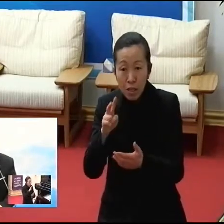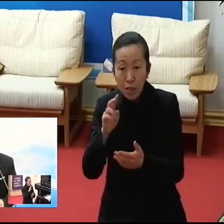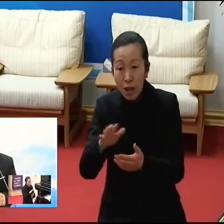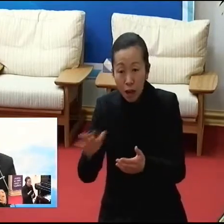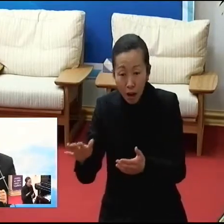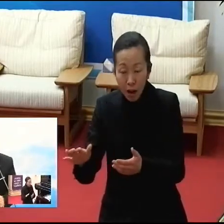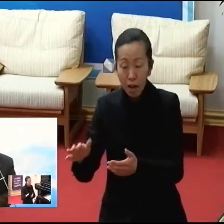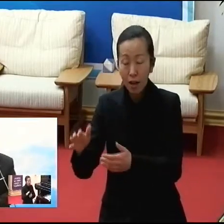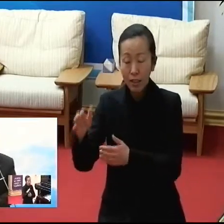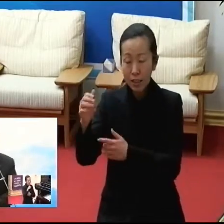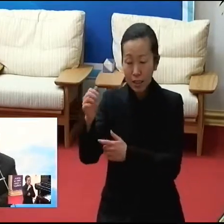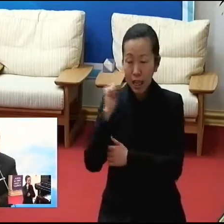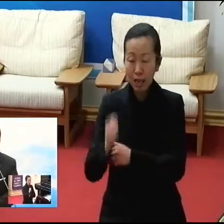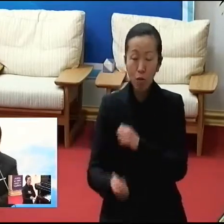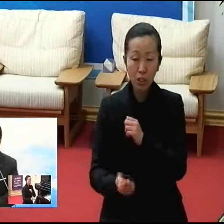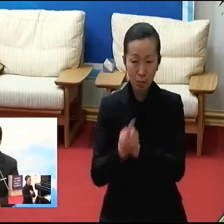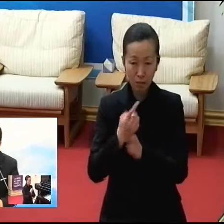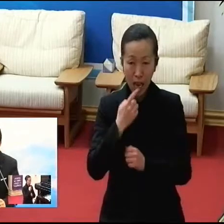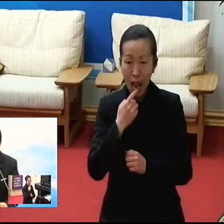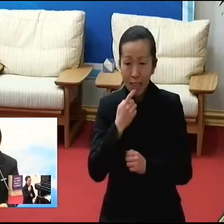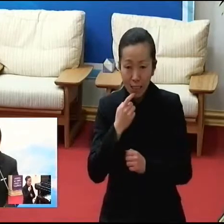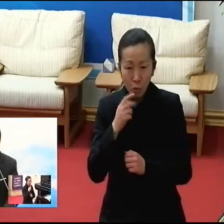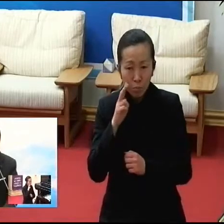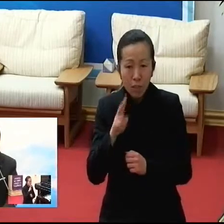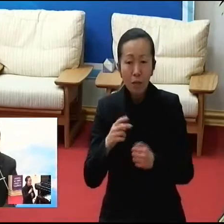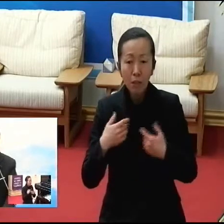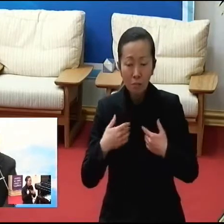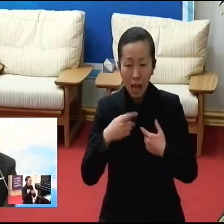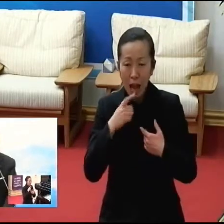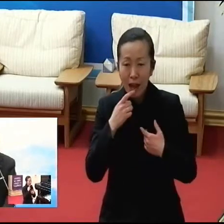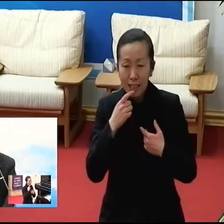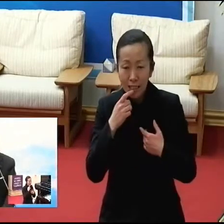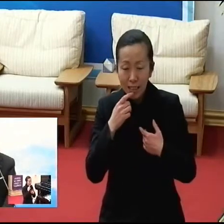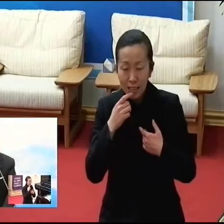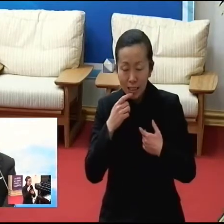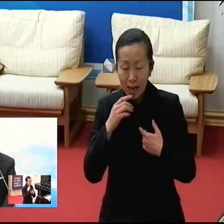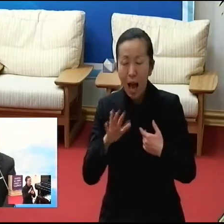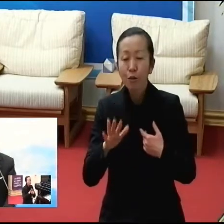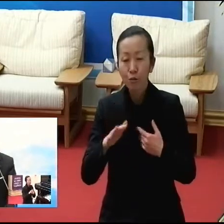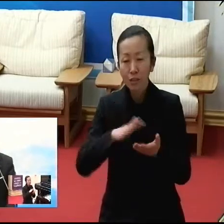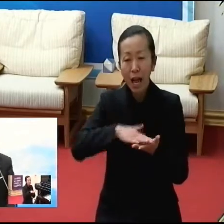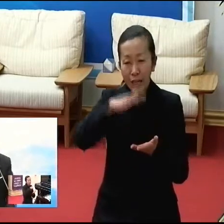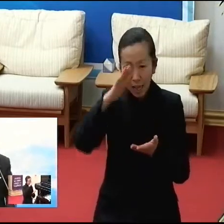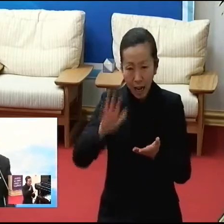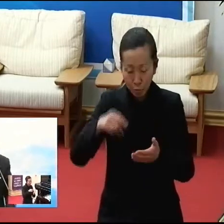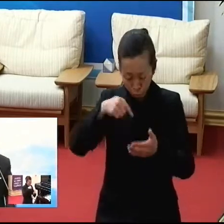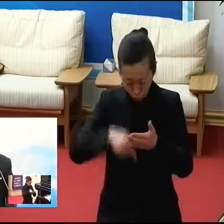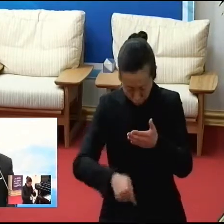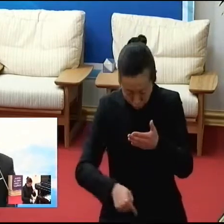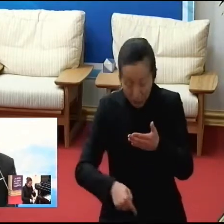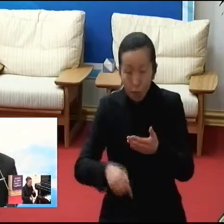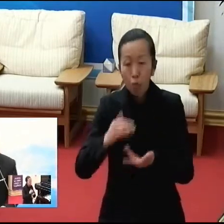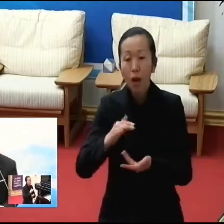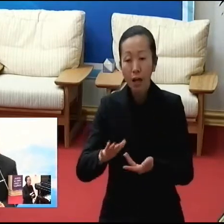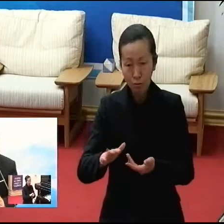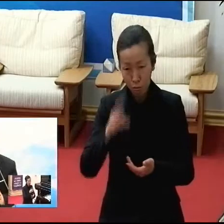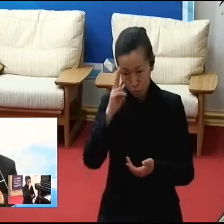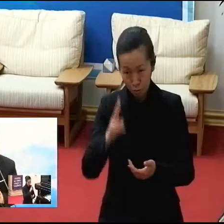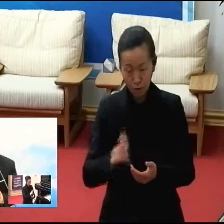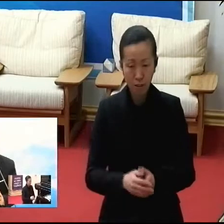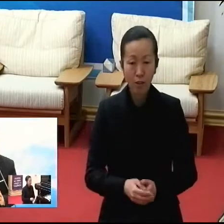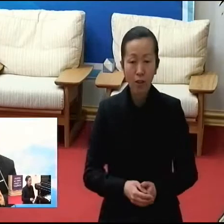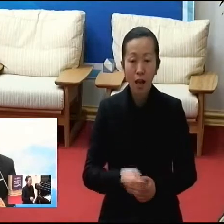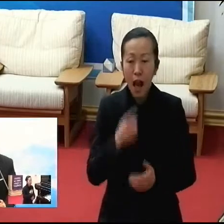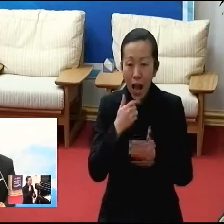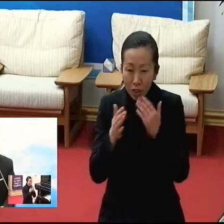ます。 맛이 있다. 味が 높이가 있다. ある、高さがある、 깊이가 있다. 深さがある。 그러면요